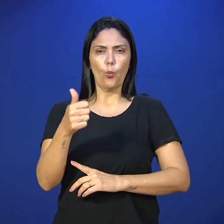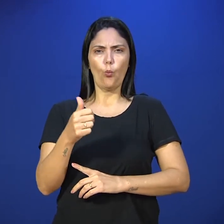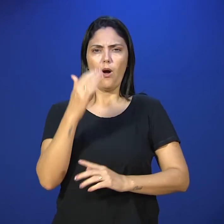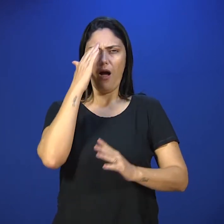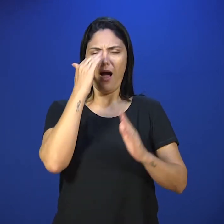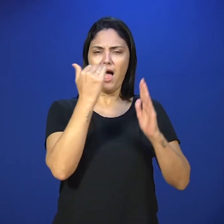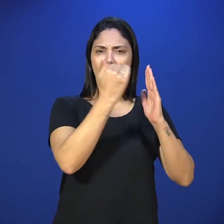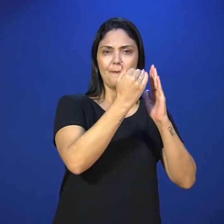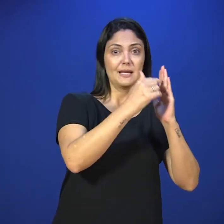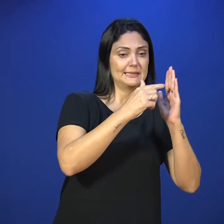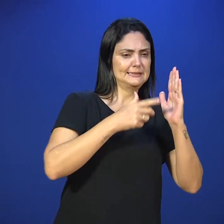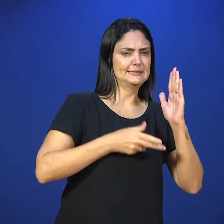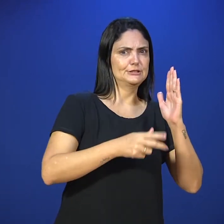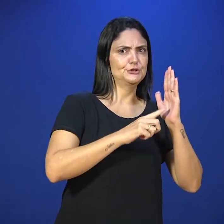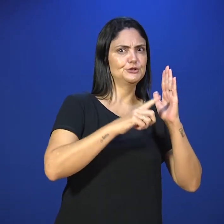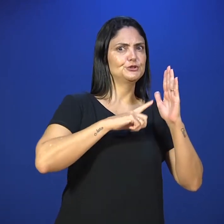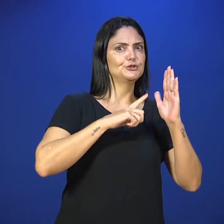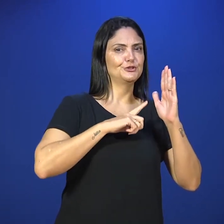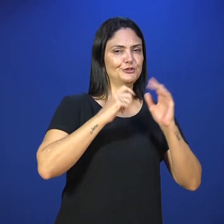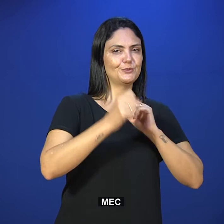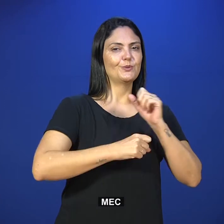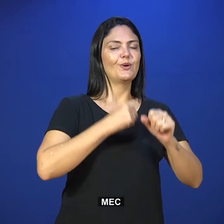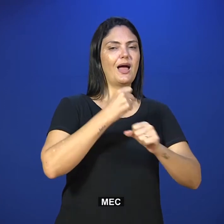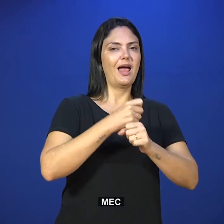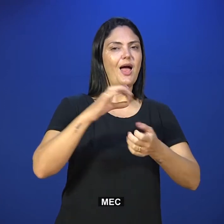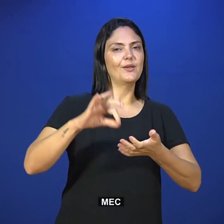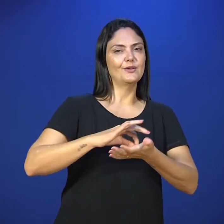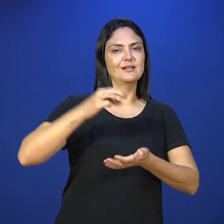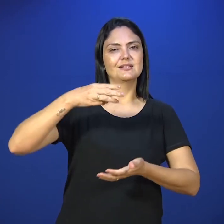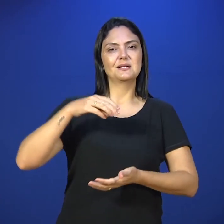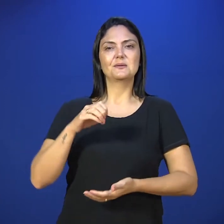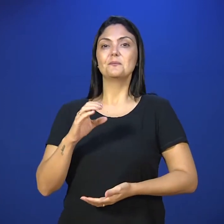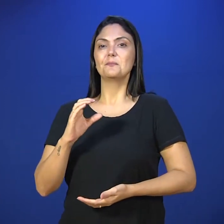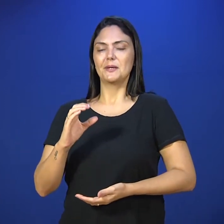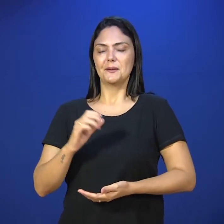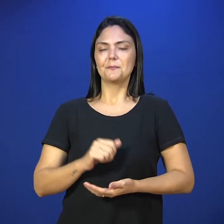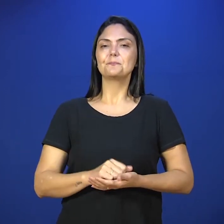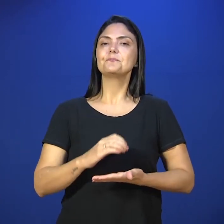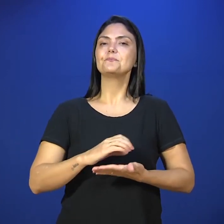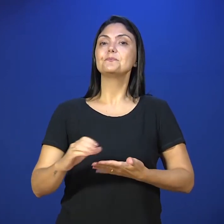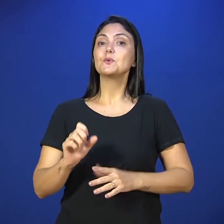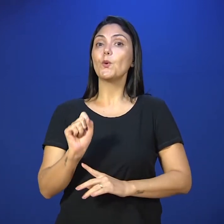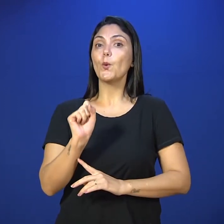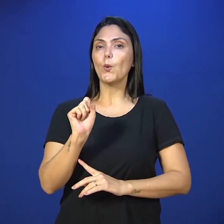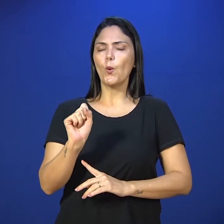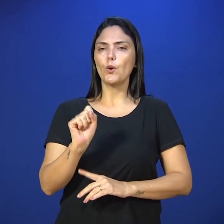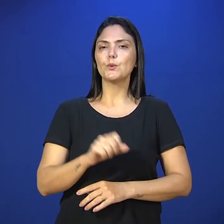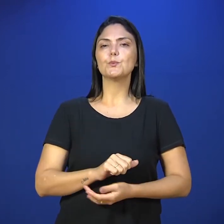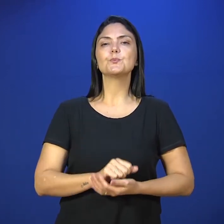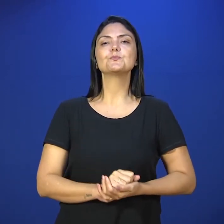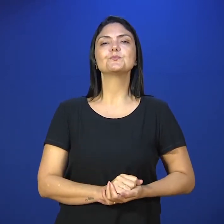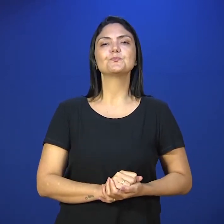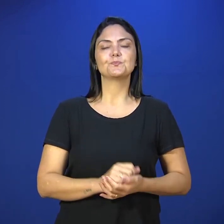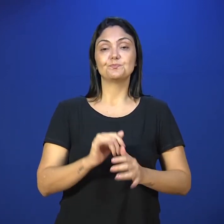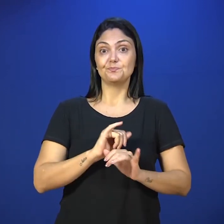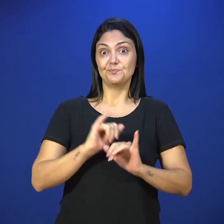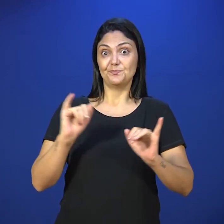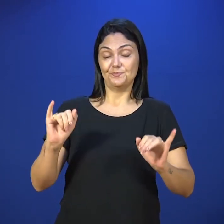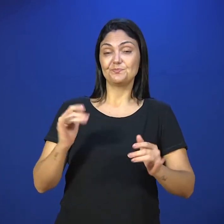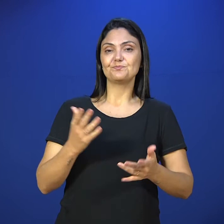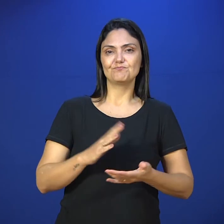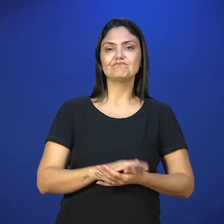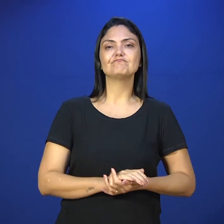sempre o número de vagas anuais autorizada pelo MEC. Capítulo 8. Disposições gerais e